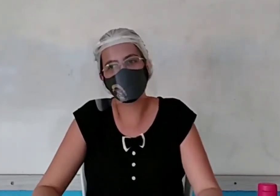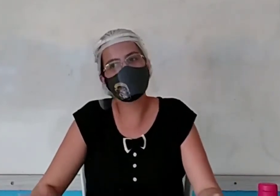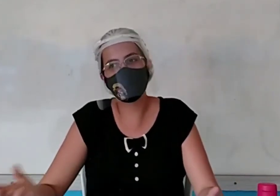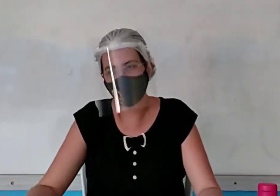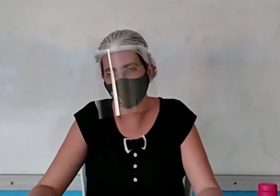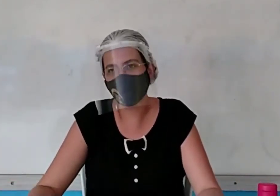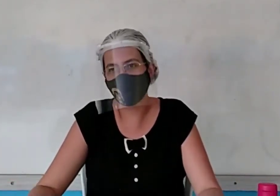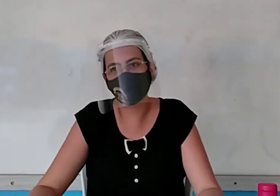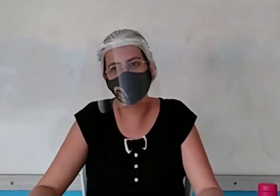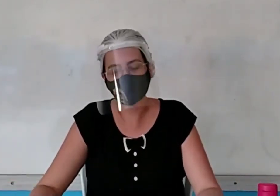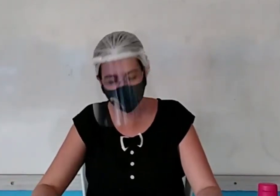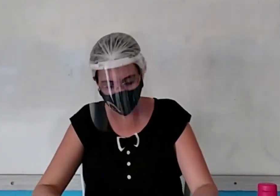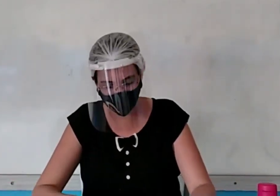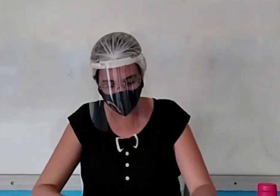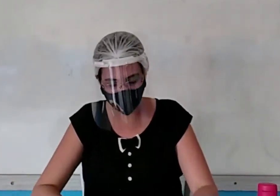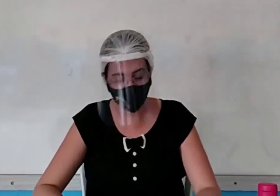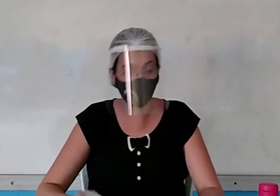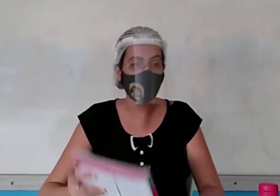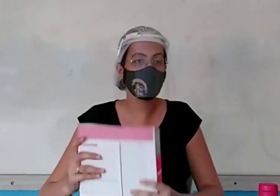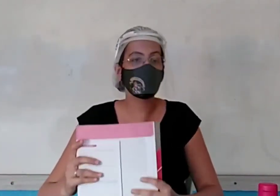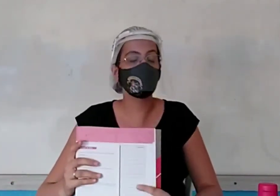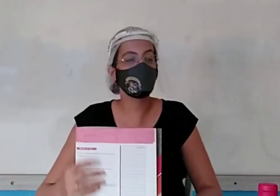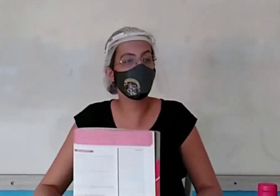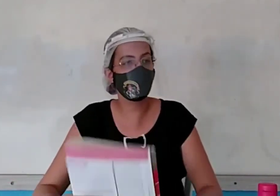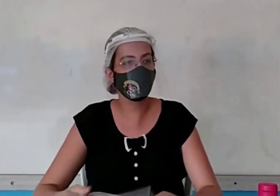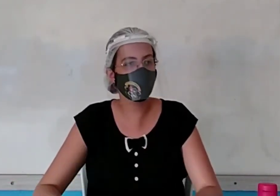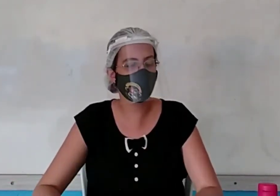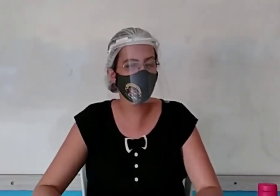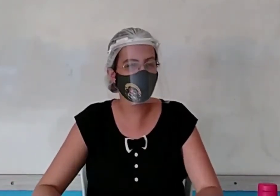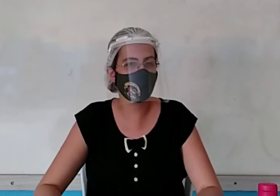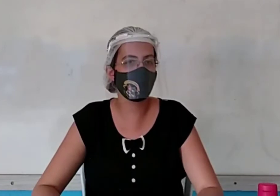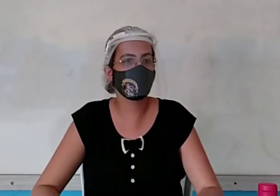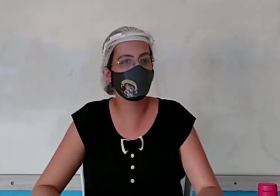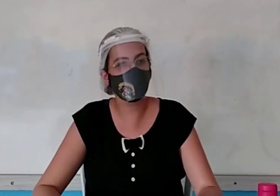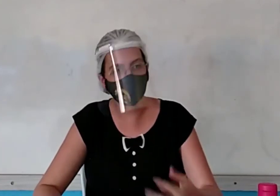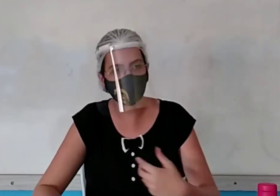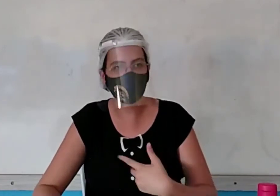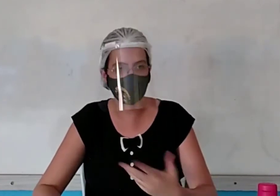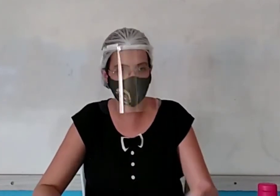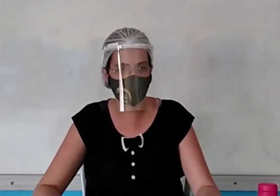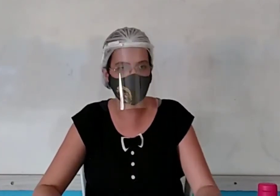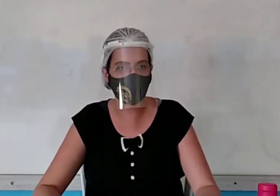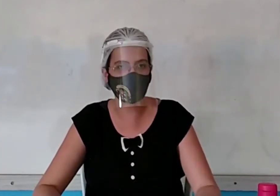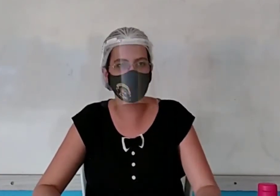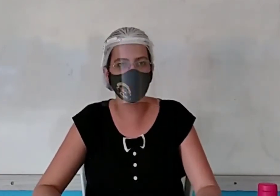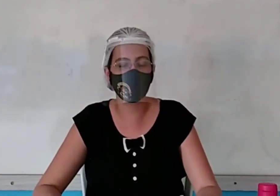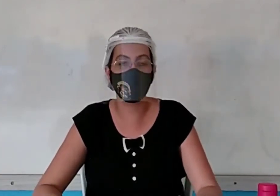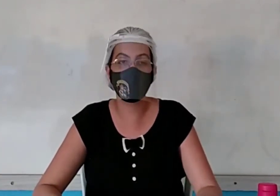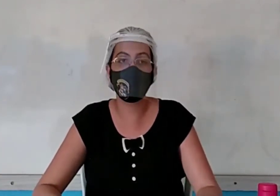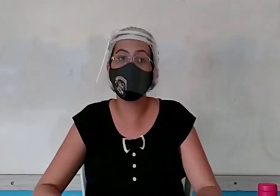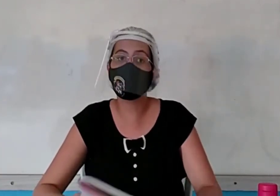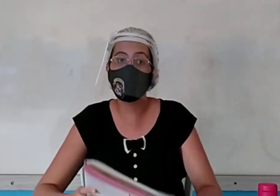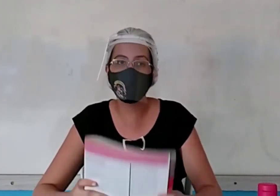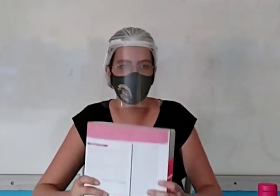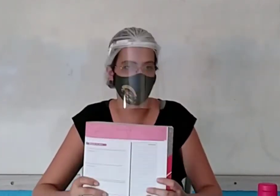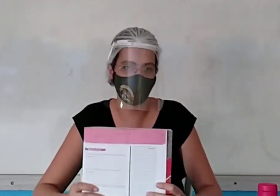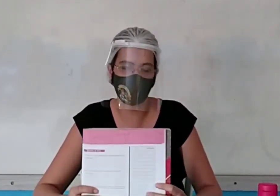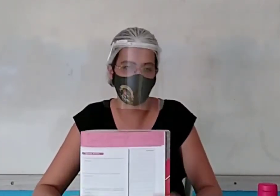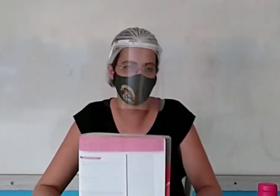Que morte, besta, né? Que morte. Mas, só para mostrar para vocês. Porque eu já tive essa situação. Deu e horrível essa situação.